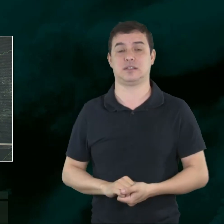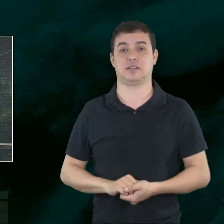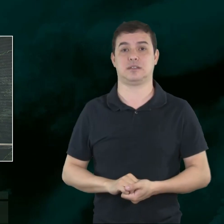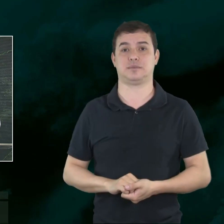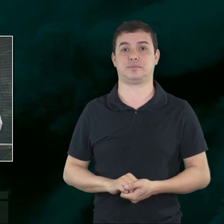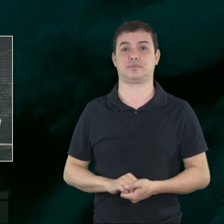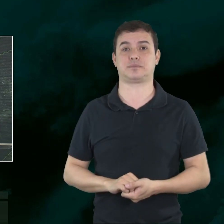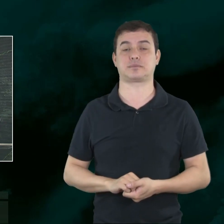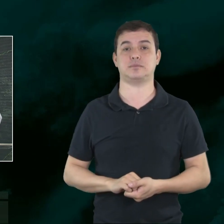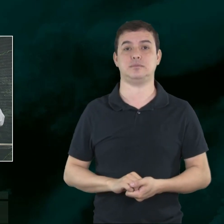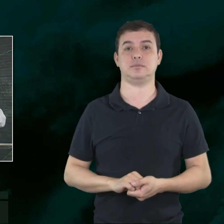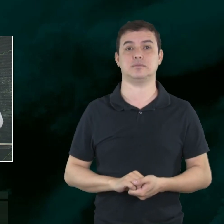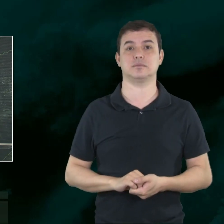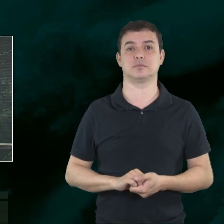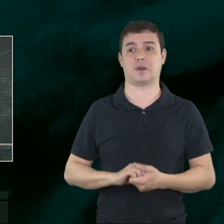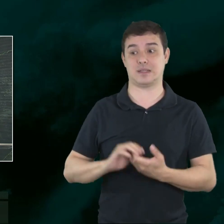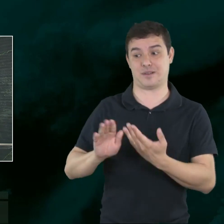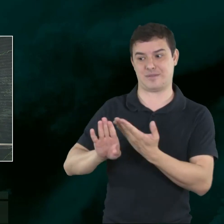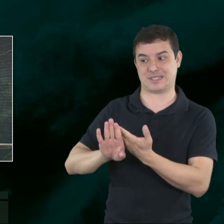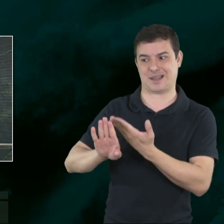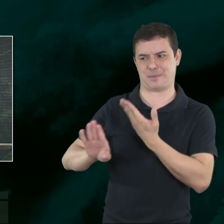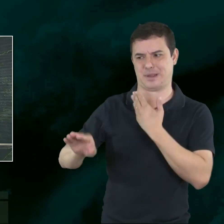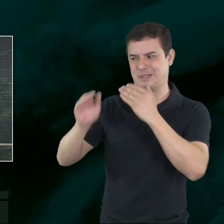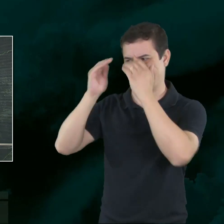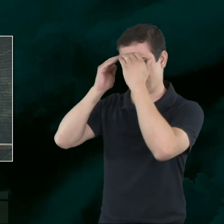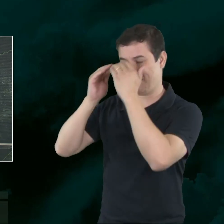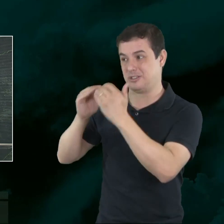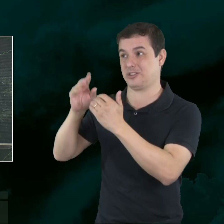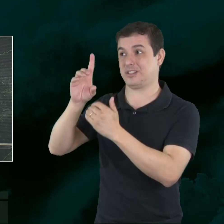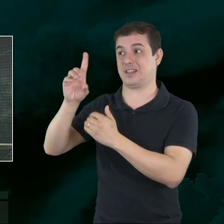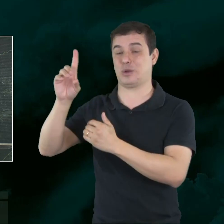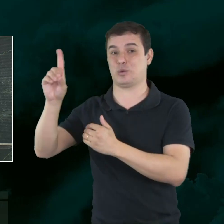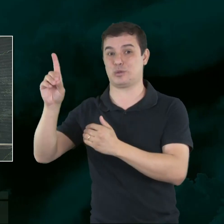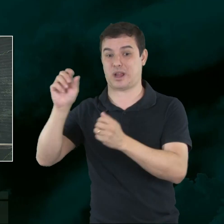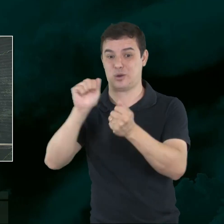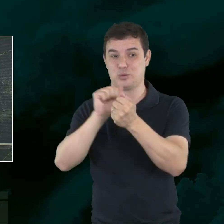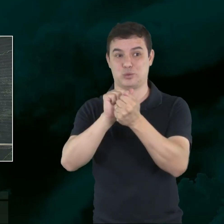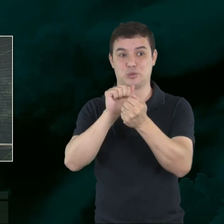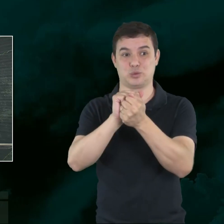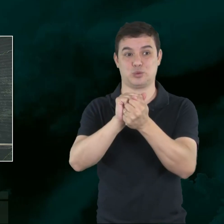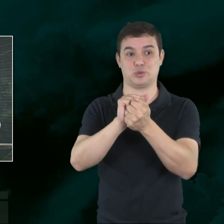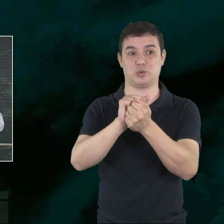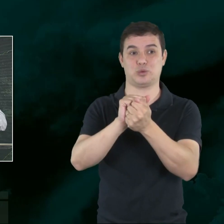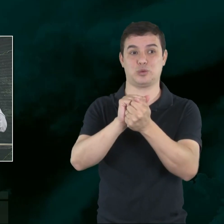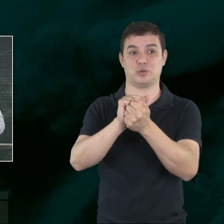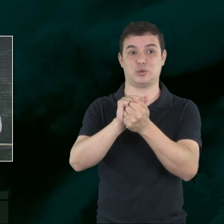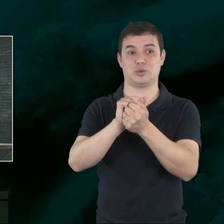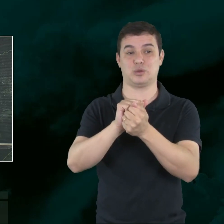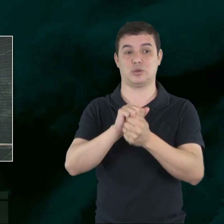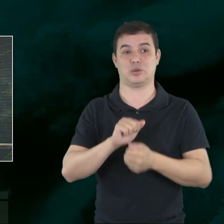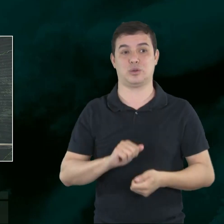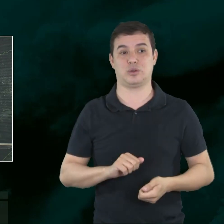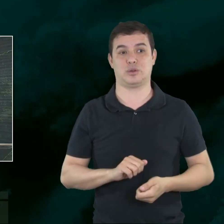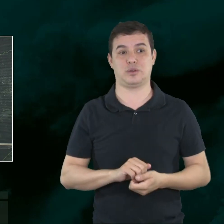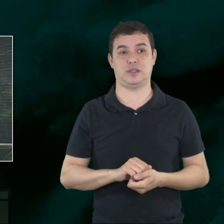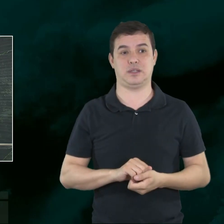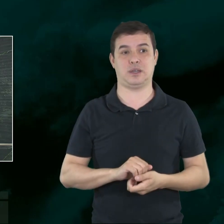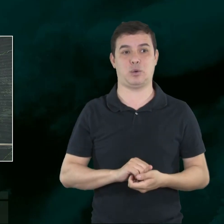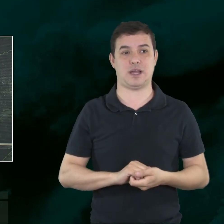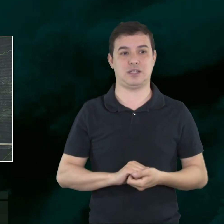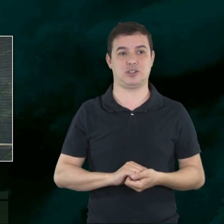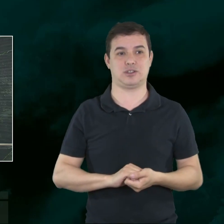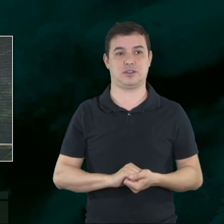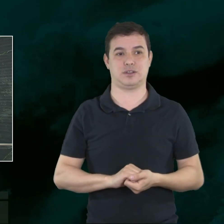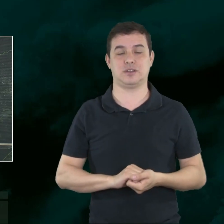ela vem junto com a multiplicação da iniquidade, o amor então se esfriará